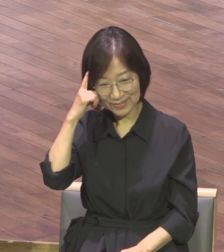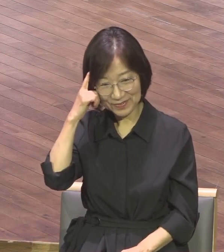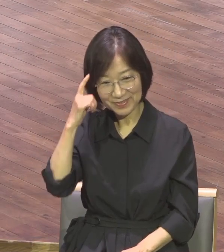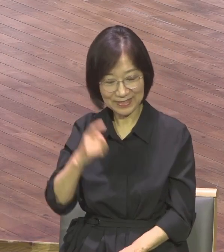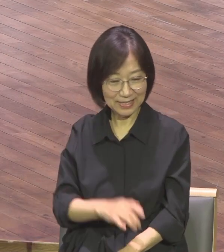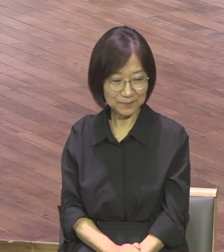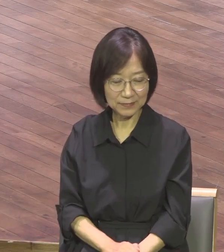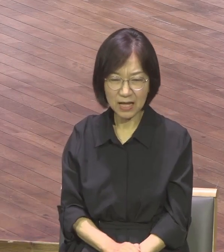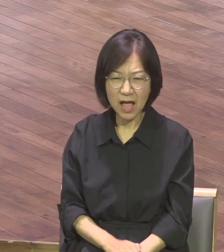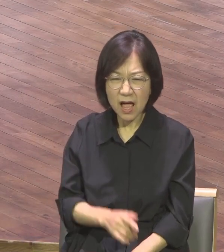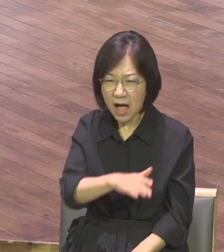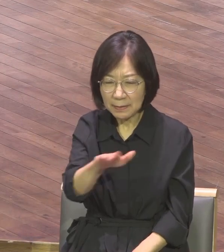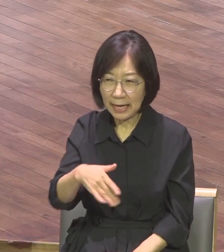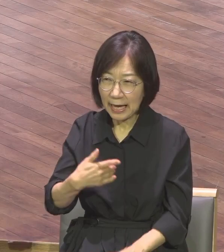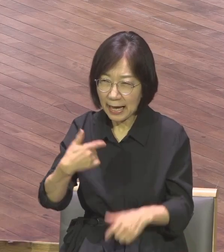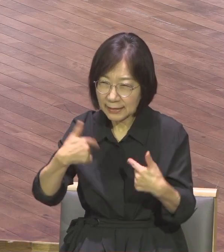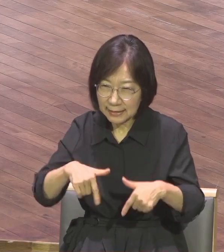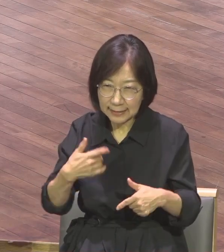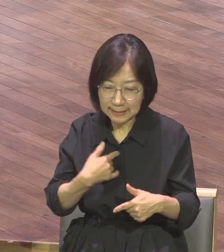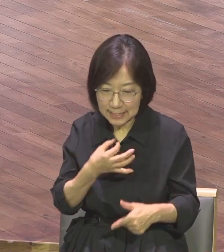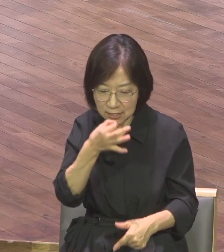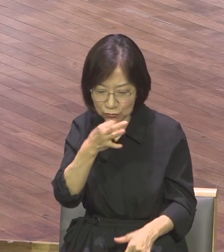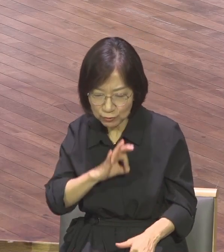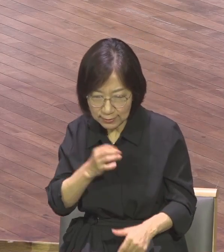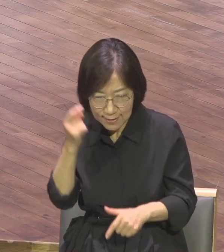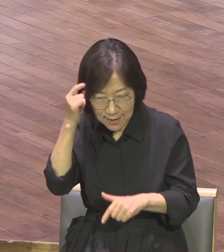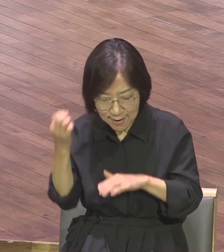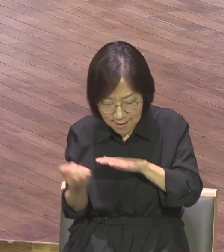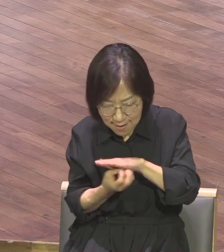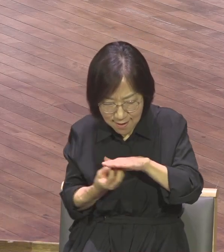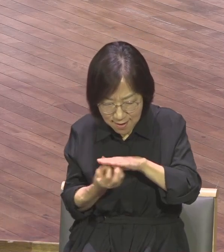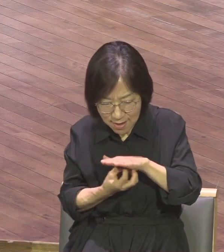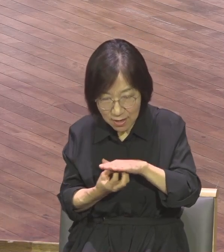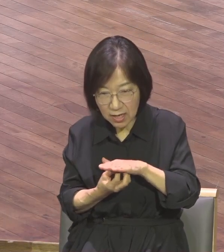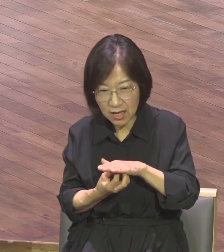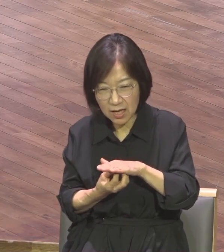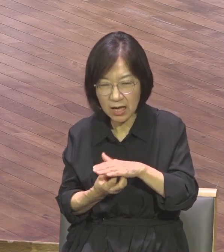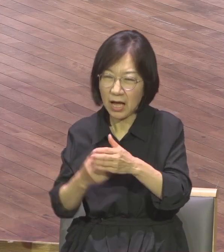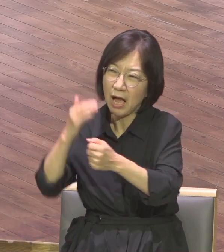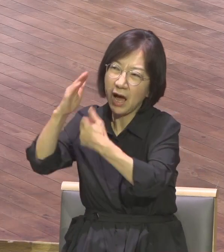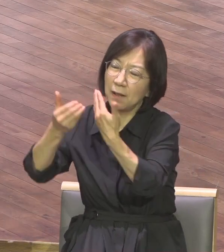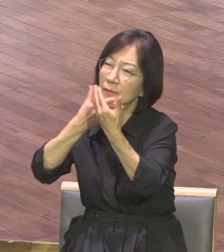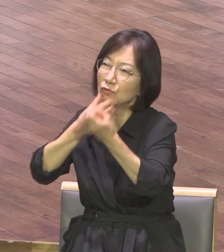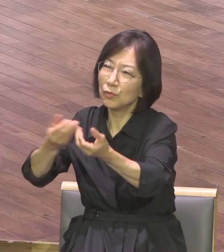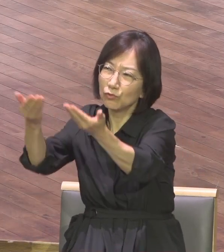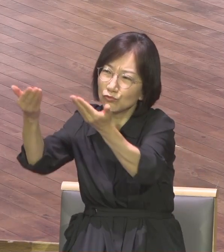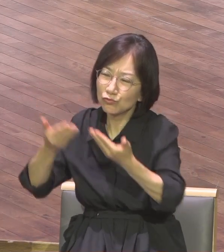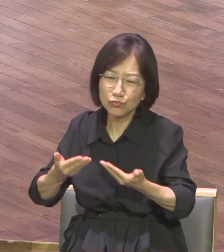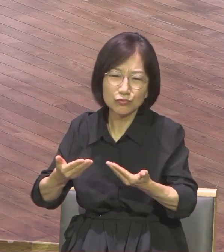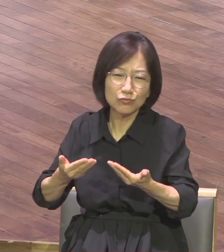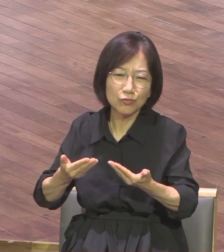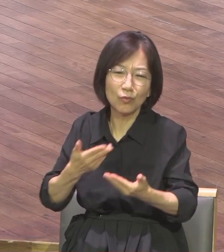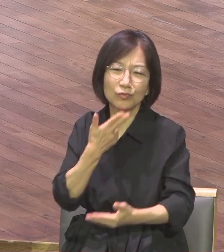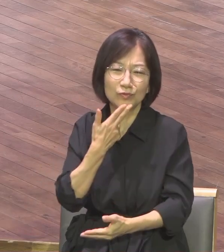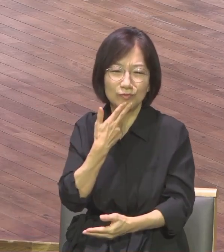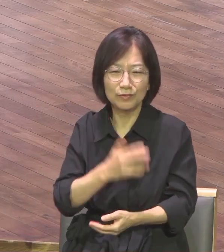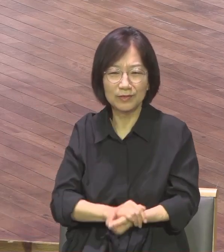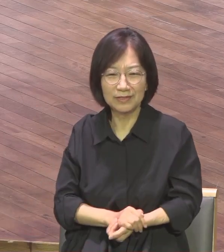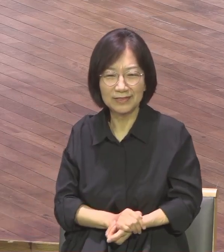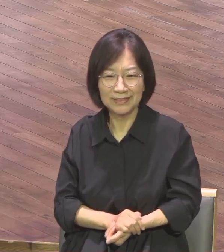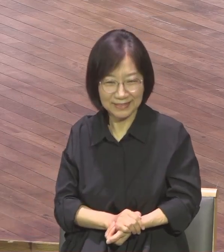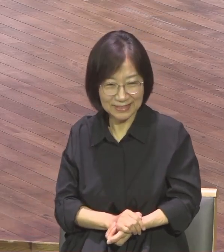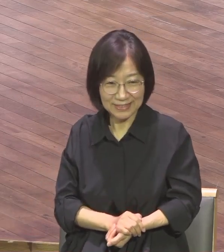언제나 내 유익 이런 계산하고 사는 사람은 그 하나님의 자녀로서 이 축복을 다 놓쳐버렸단 말이에요.